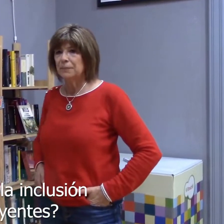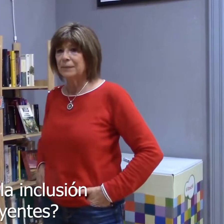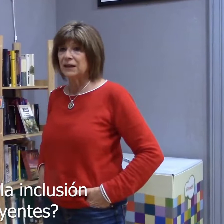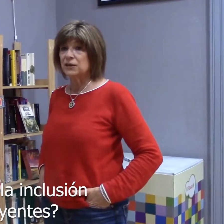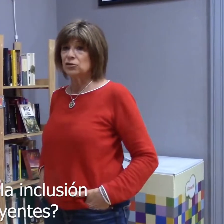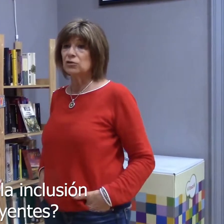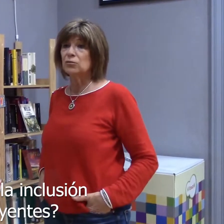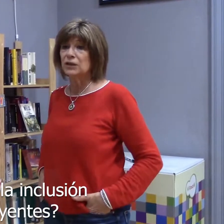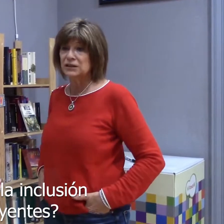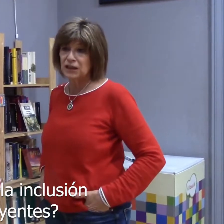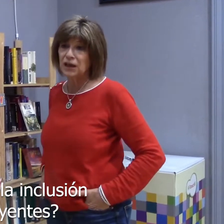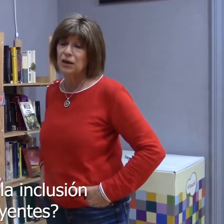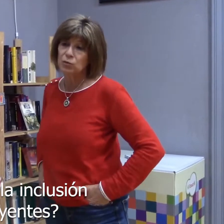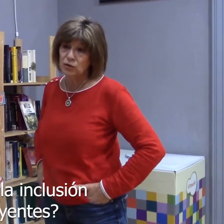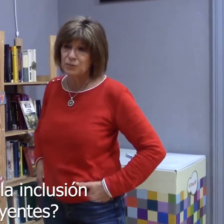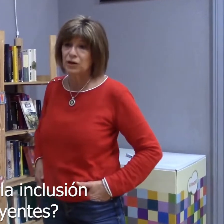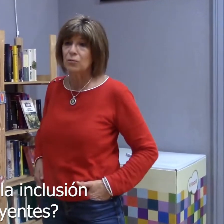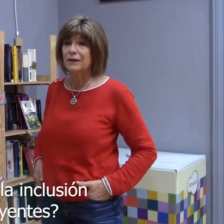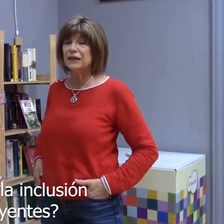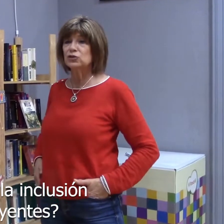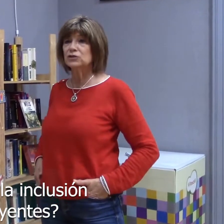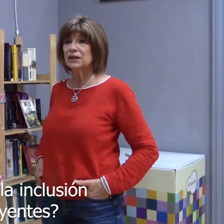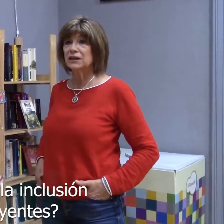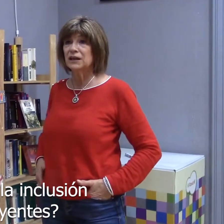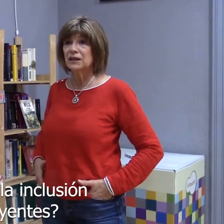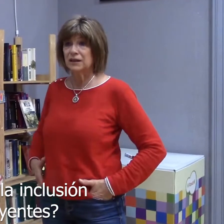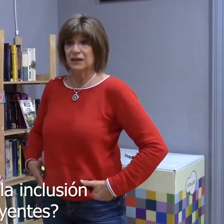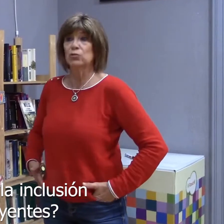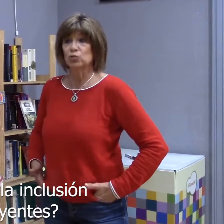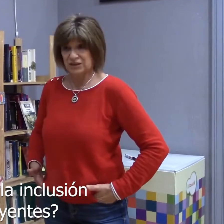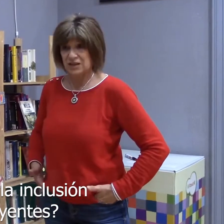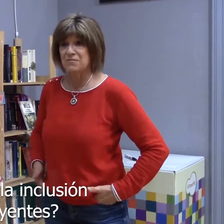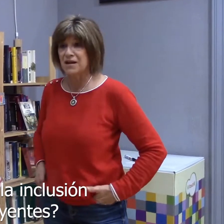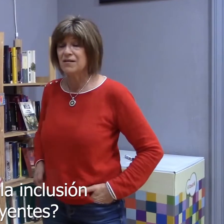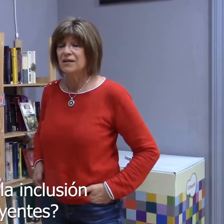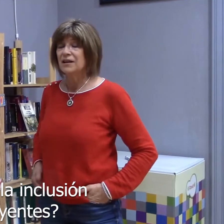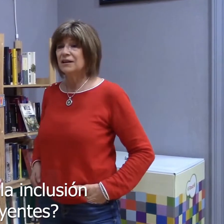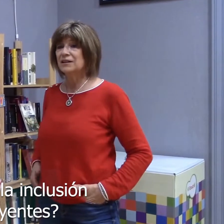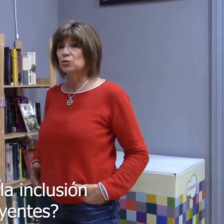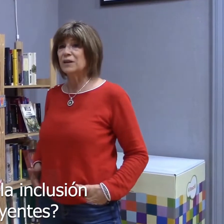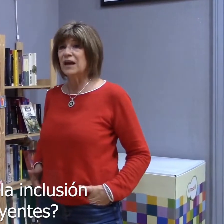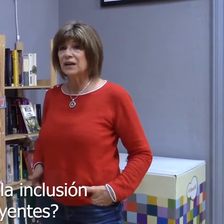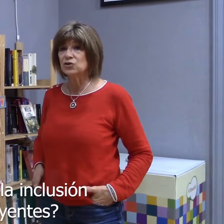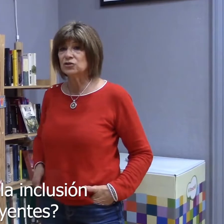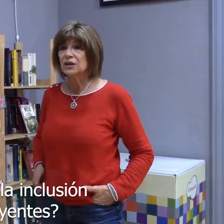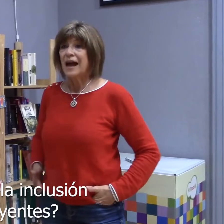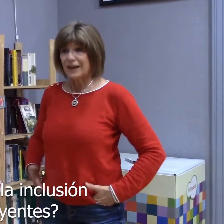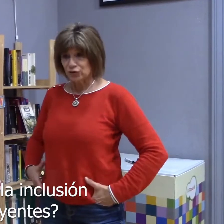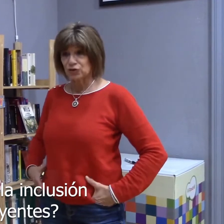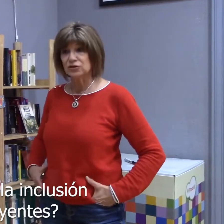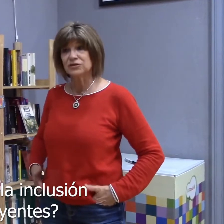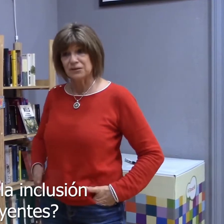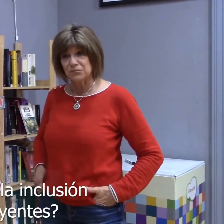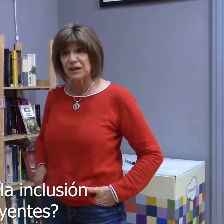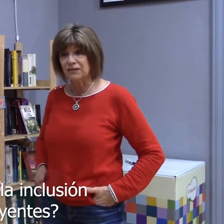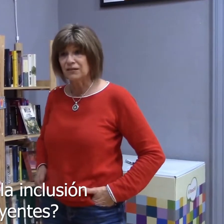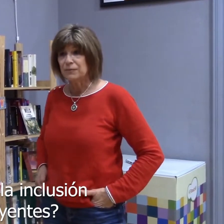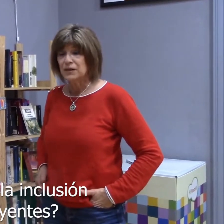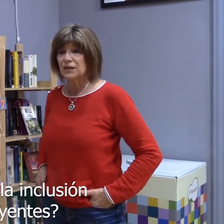para ello, como decía uno de mis compañeros, que era el autoestima, le subía a ellos, a nosotros también,